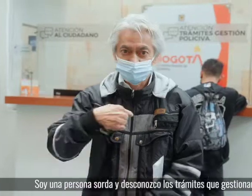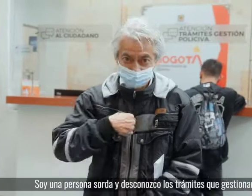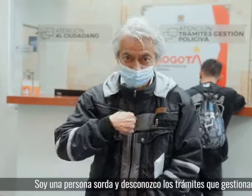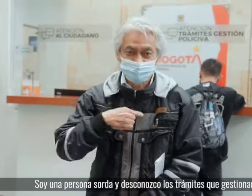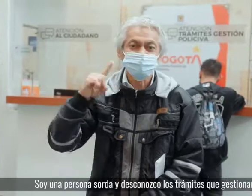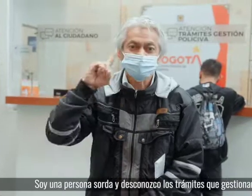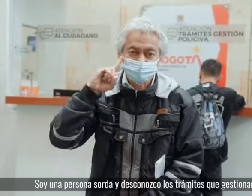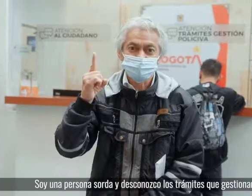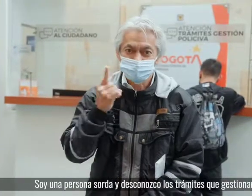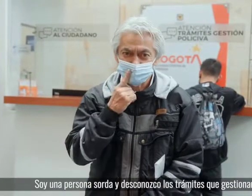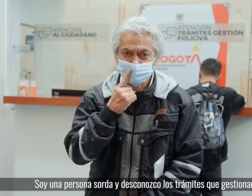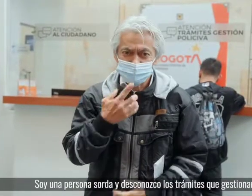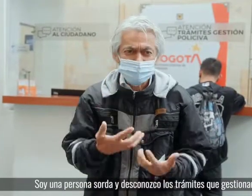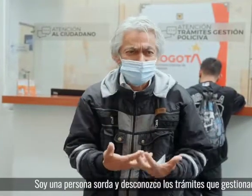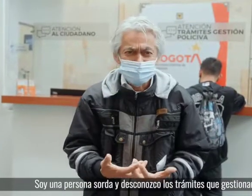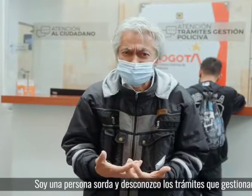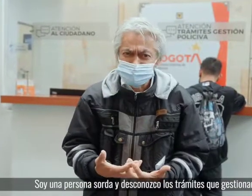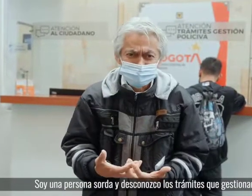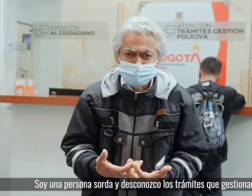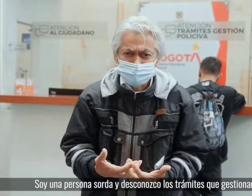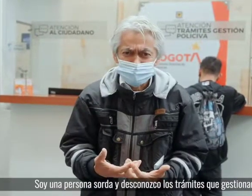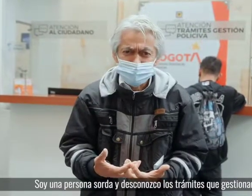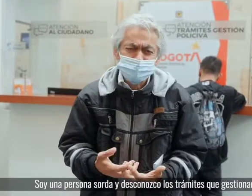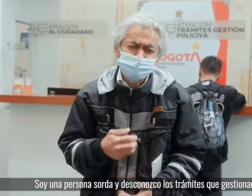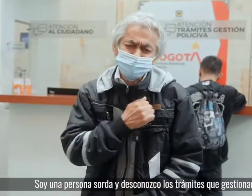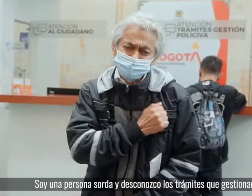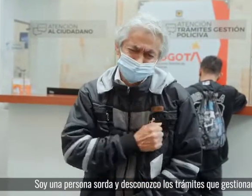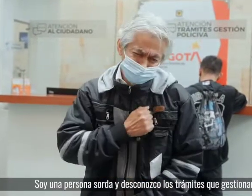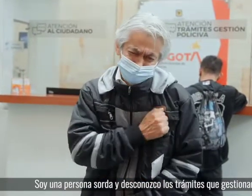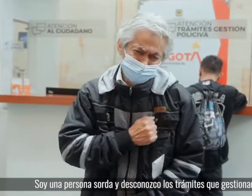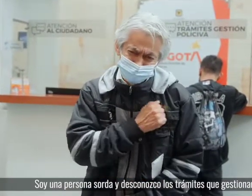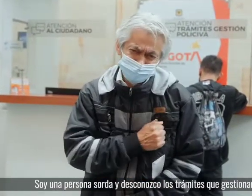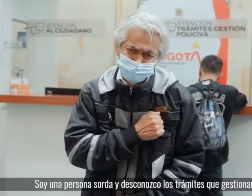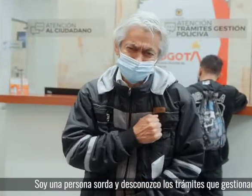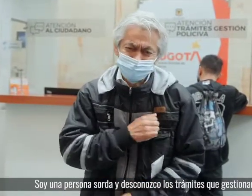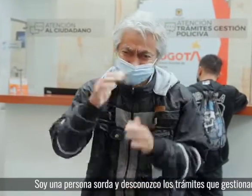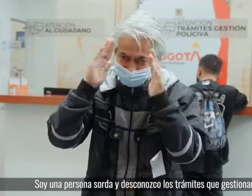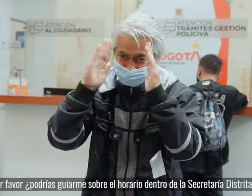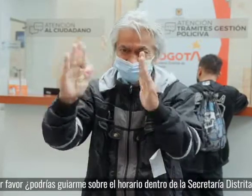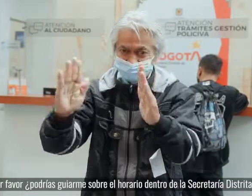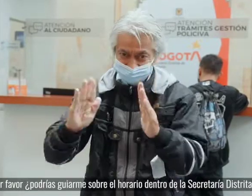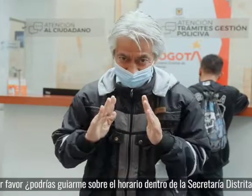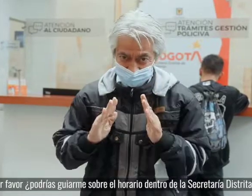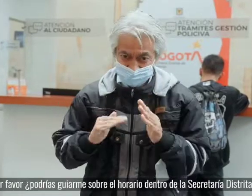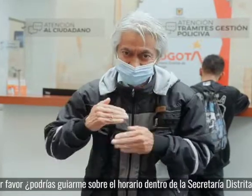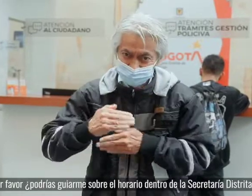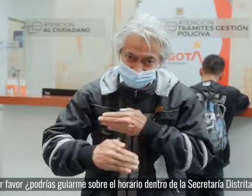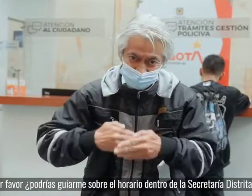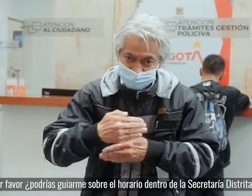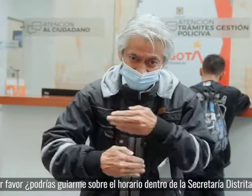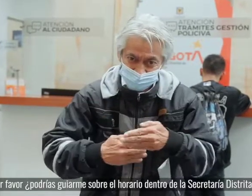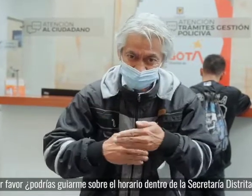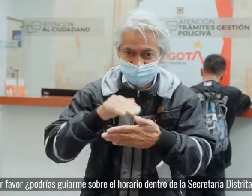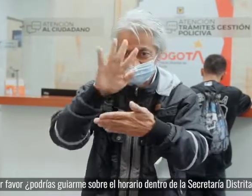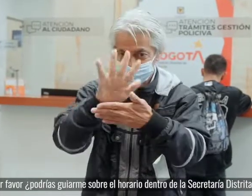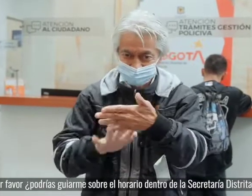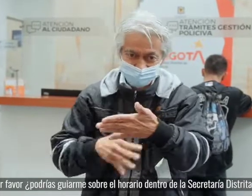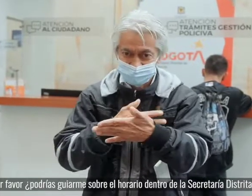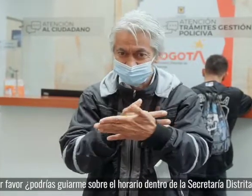Soy una persona sorda y desconozco los trámites que gestiona. Por favor, ¿podrías guiarme sobre